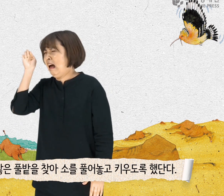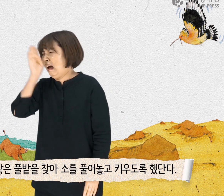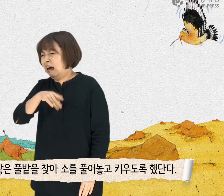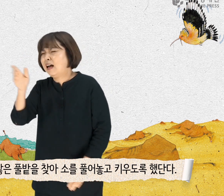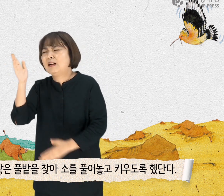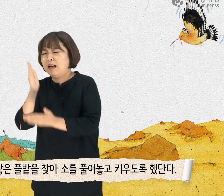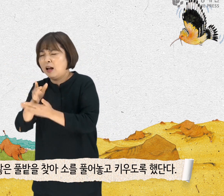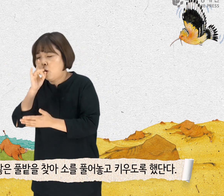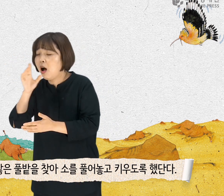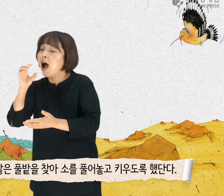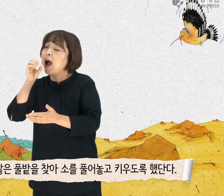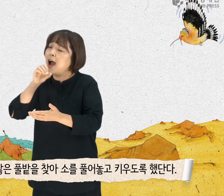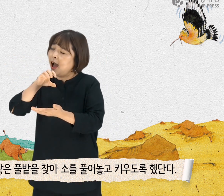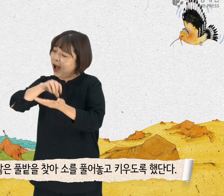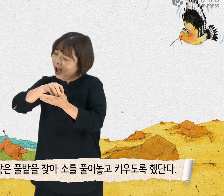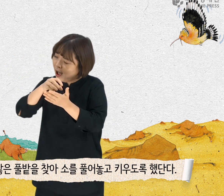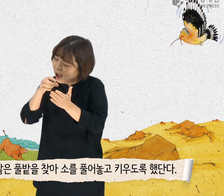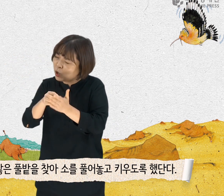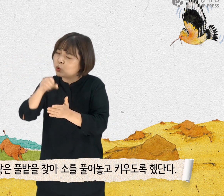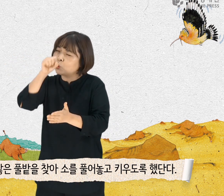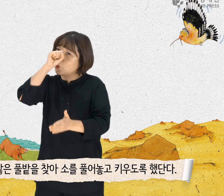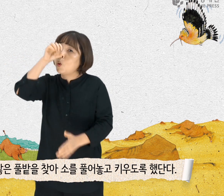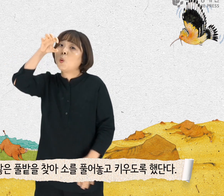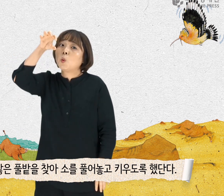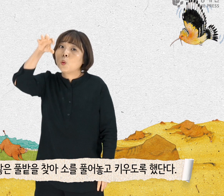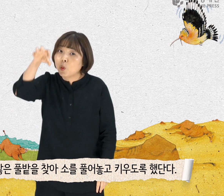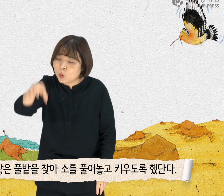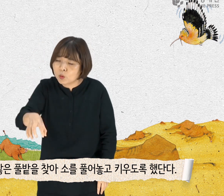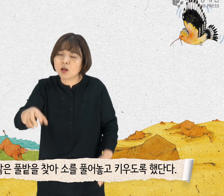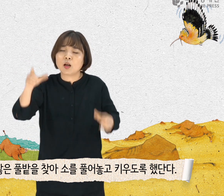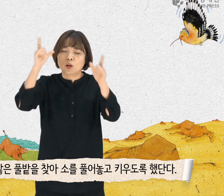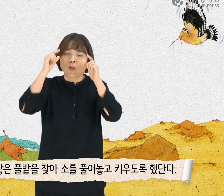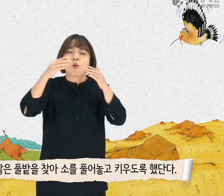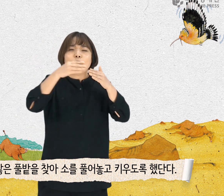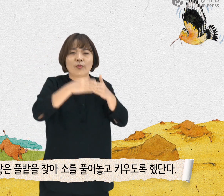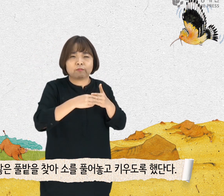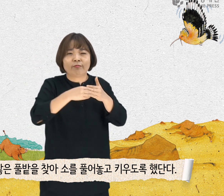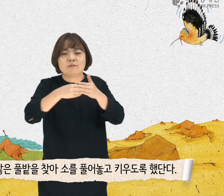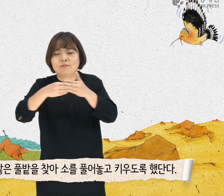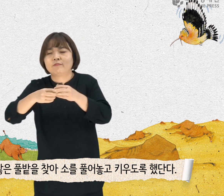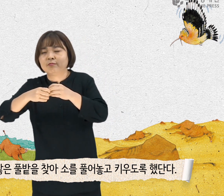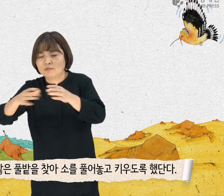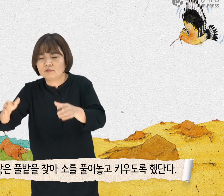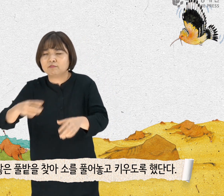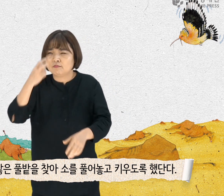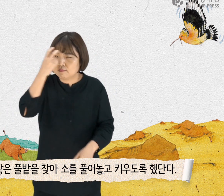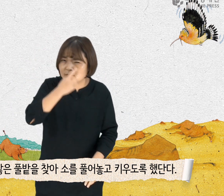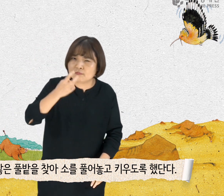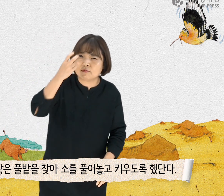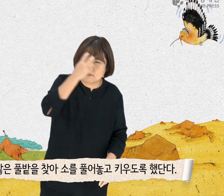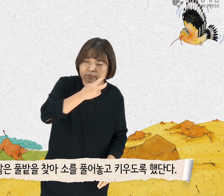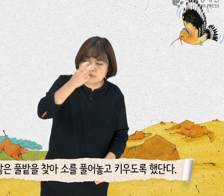너무 나쁘지도 않은 풀밭을 자 잘 수를 풀어놓고 키우도록 했단다 r